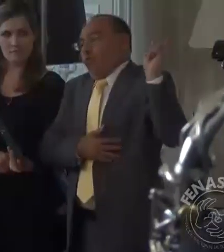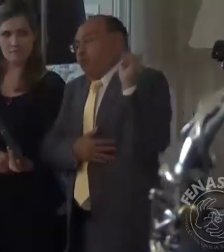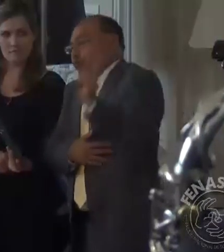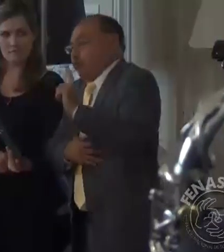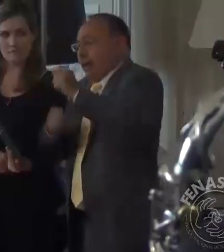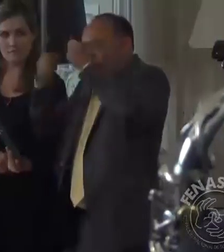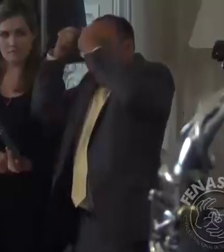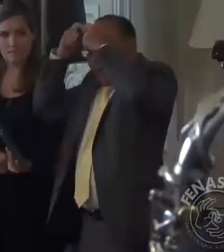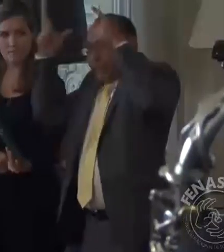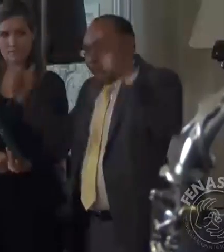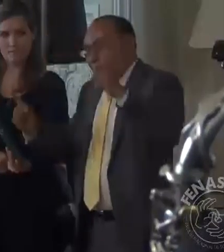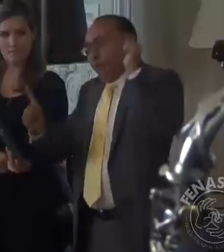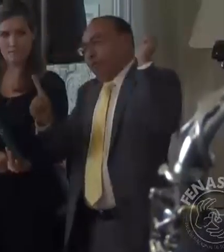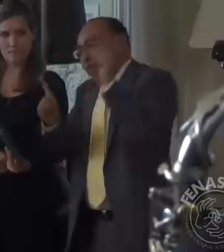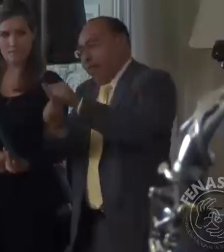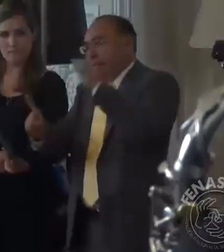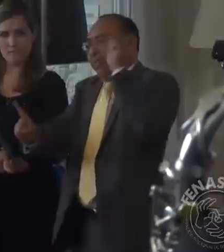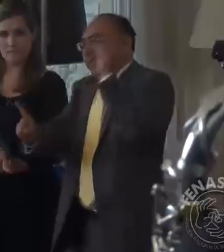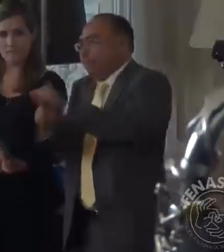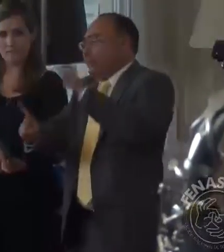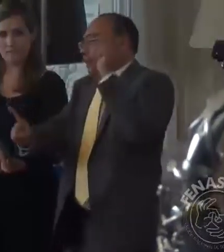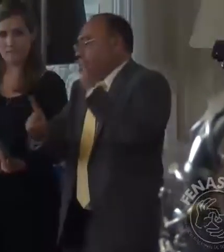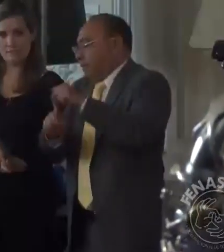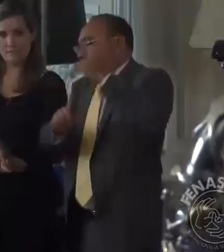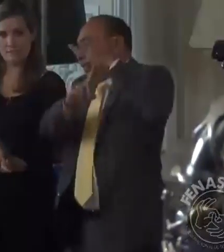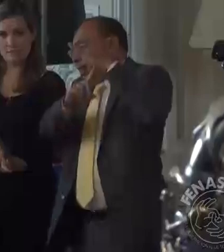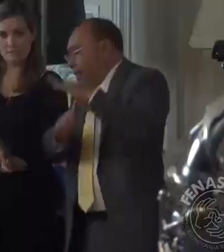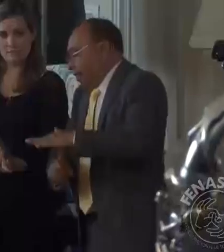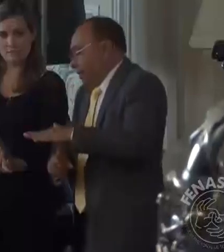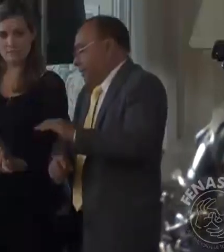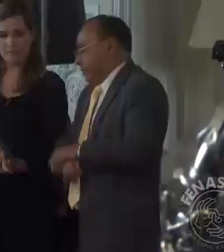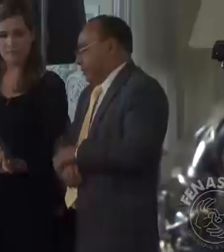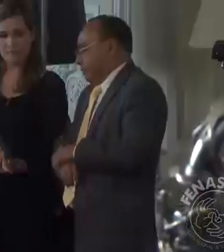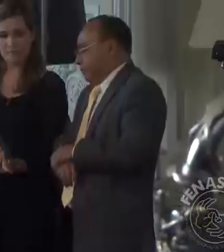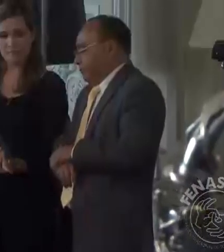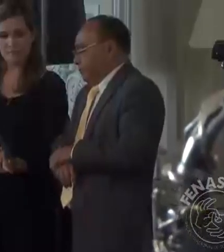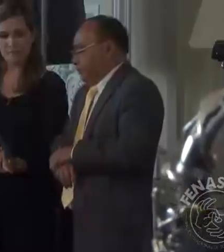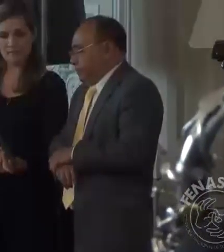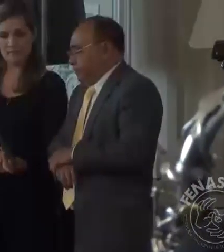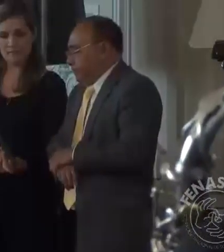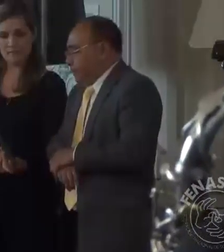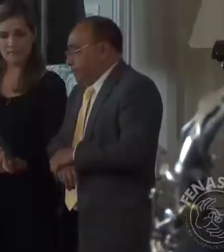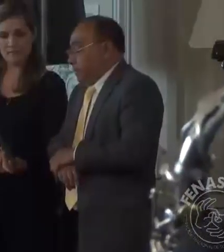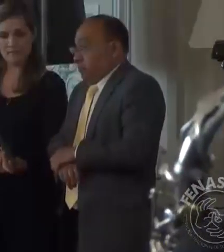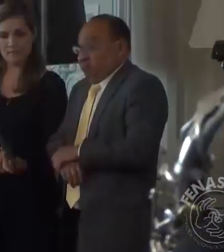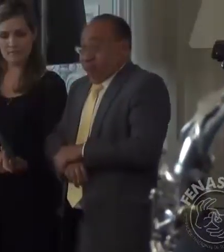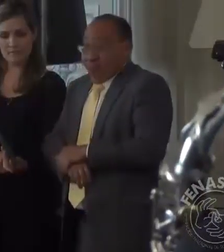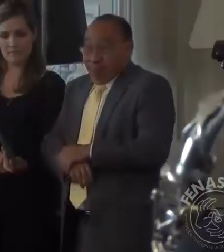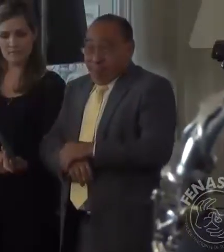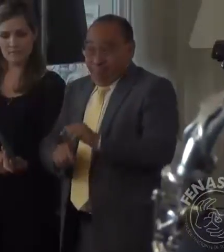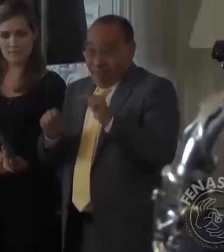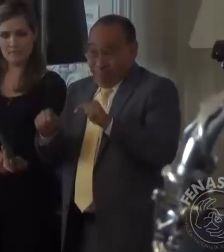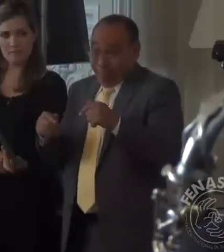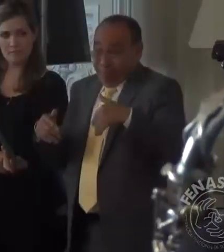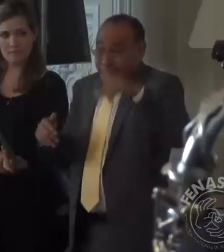nuestros derechos como personas con discapacidad que sistemáticamente han sido